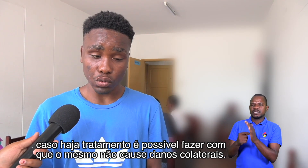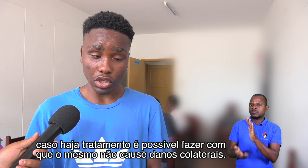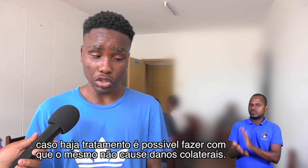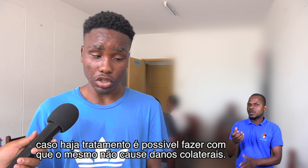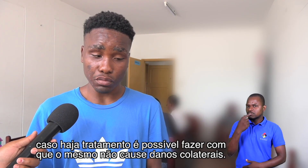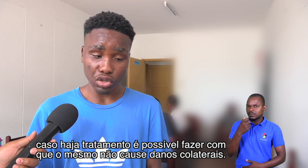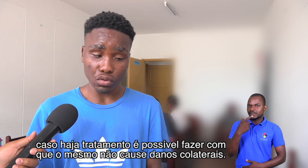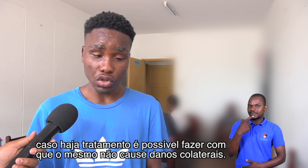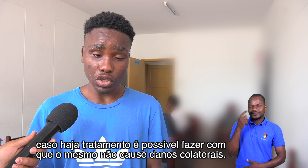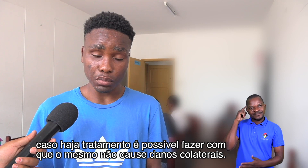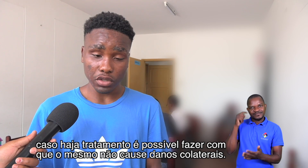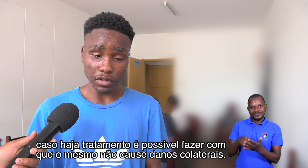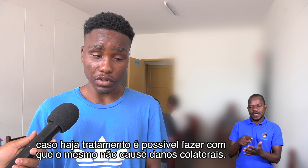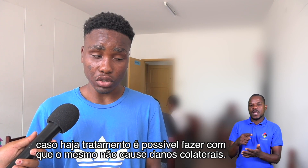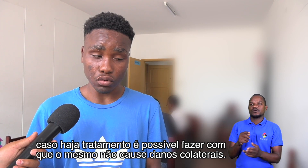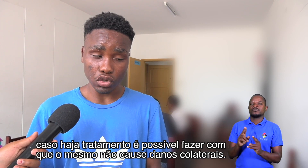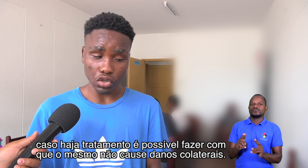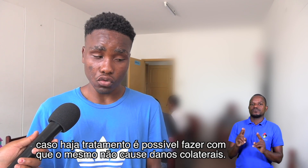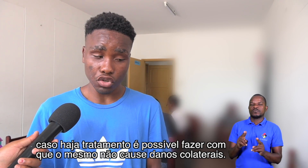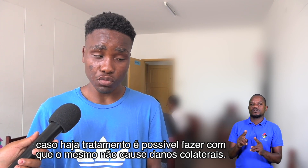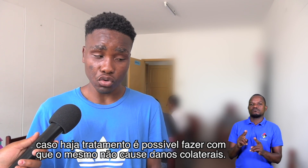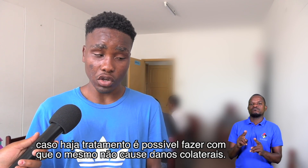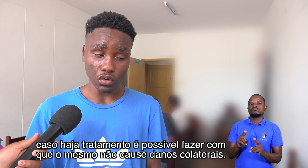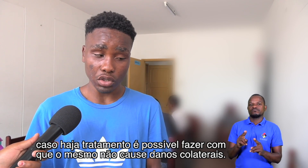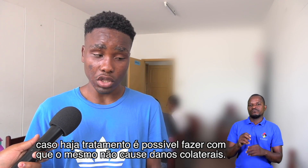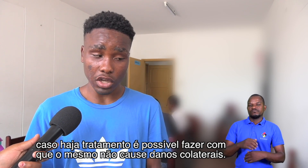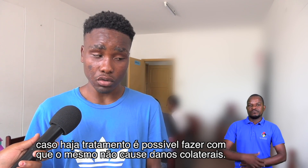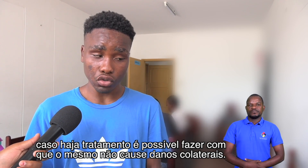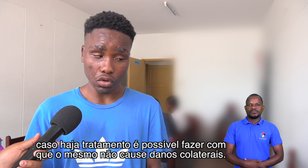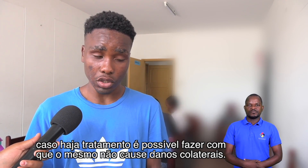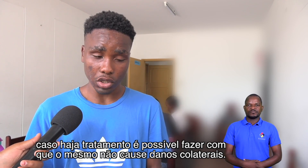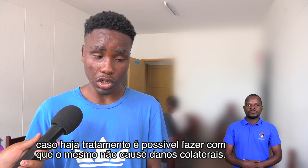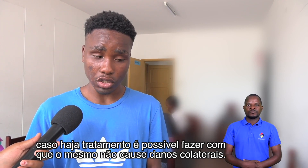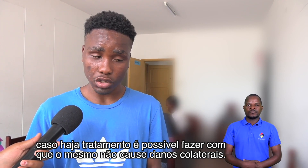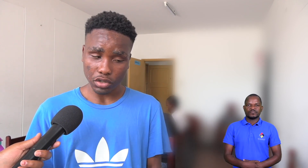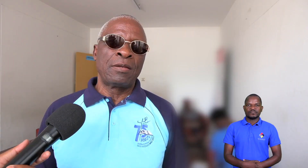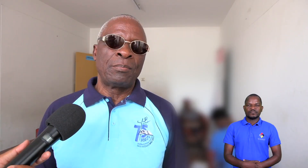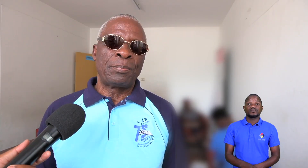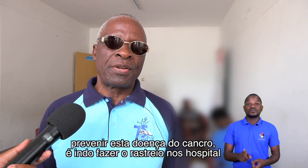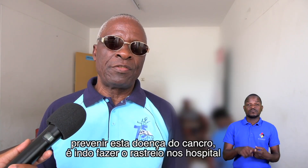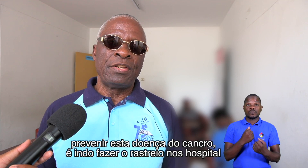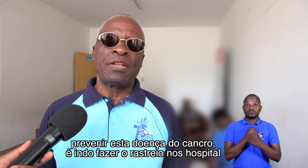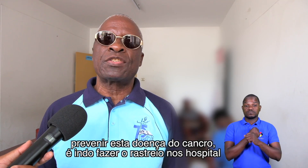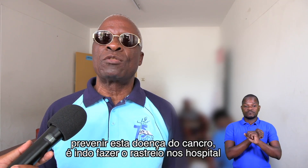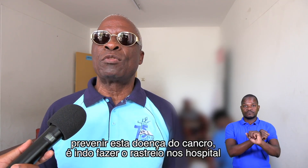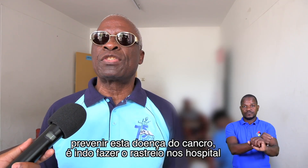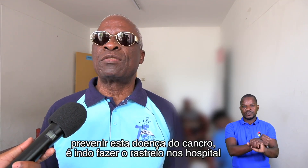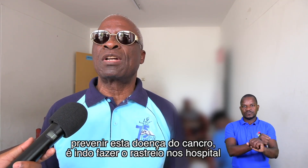haja tratamento, é possível fazer com que o mesmo não cause danos colaterais. Prevenir esta doença do